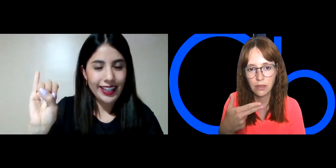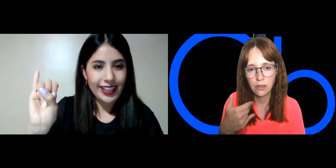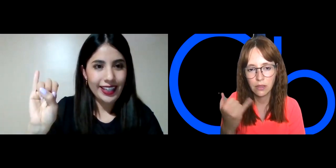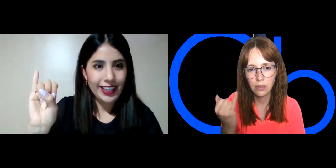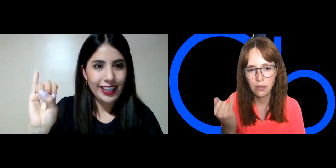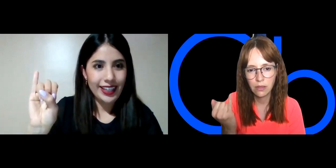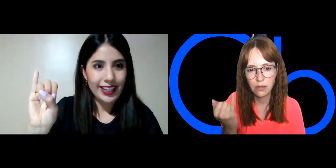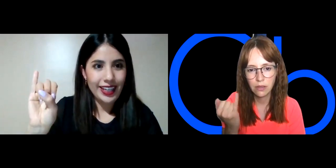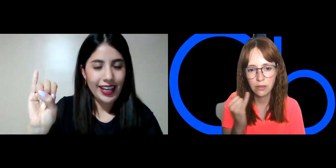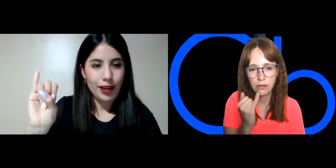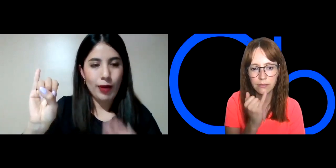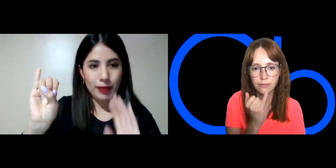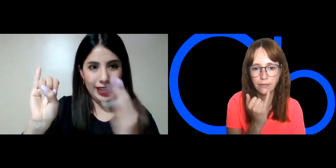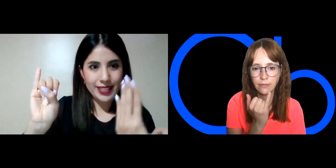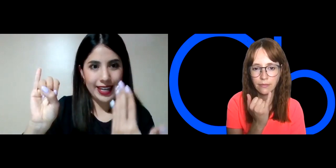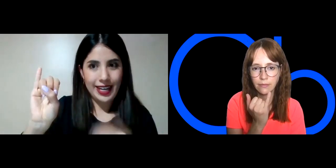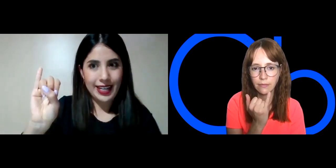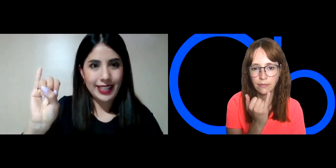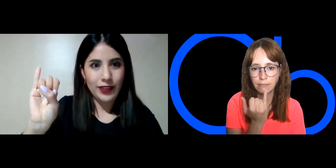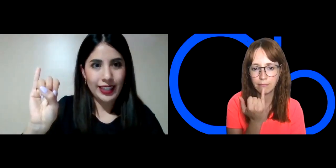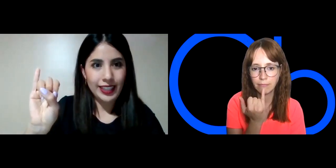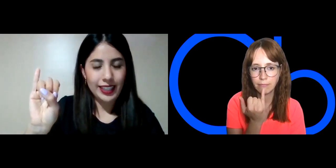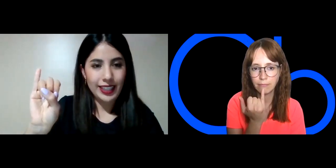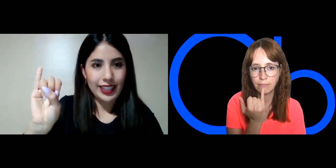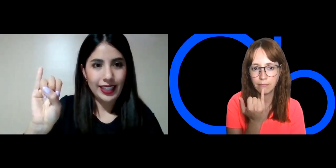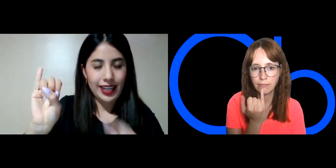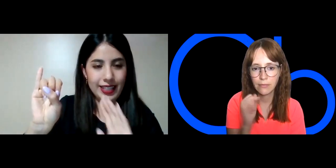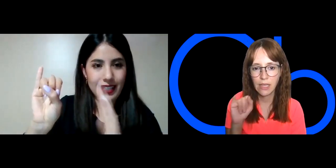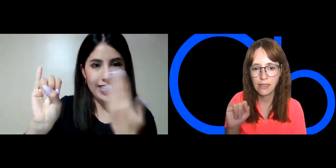I, ahora mirando hacia el frente,